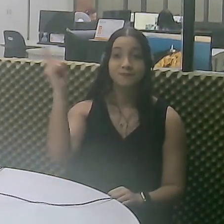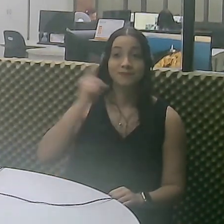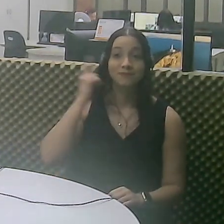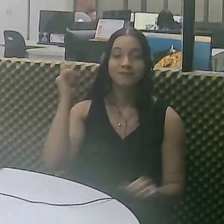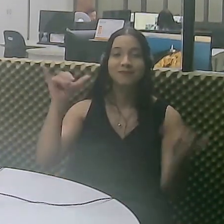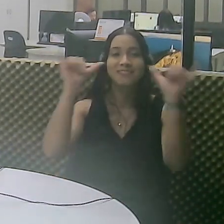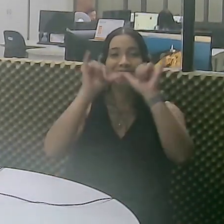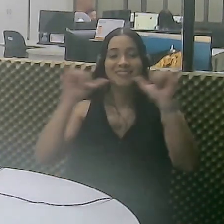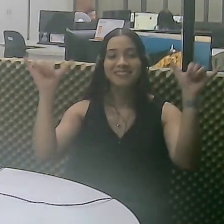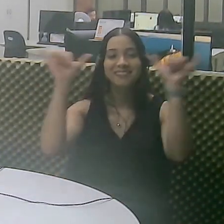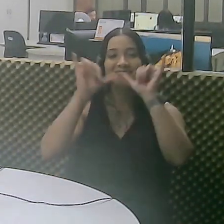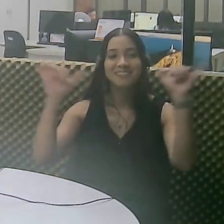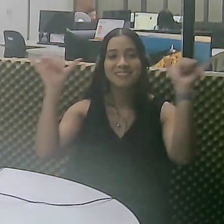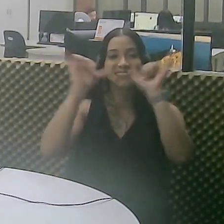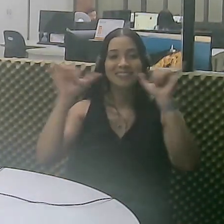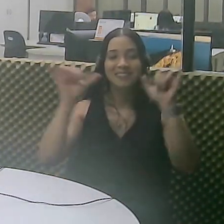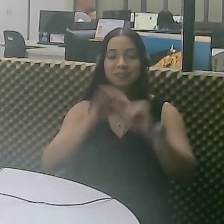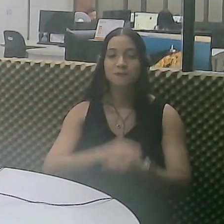Giro de